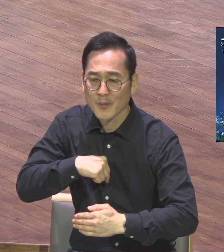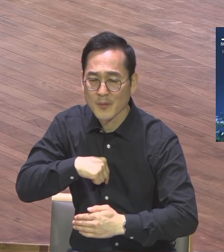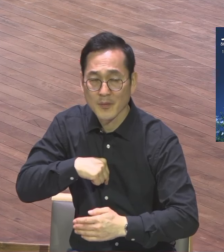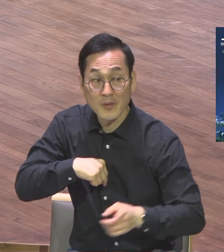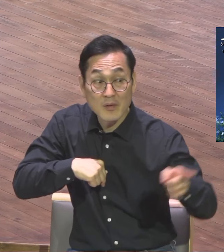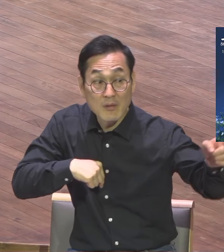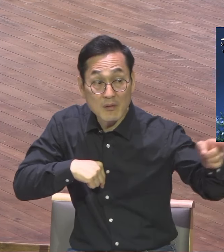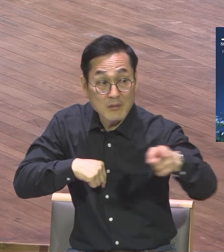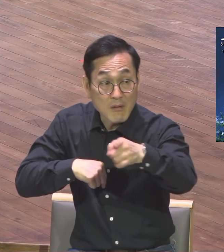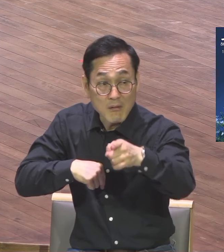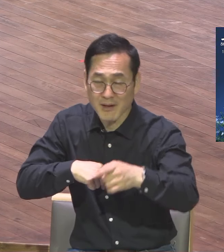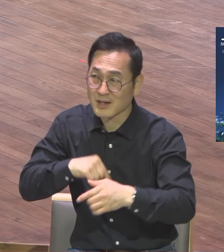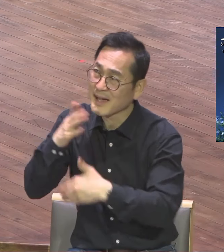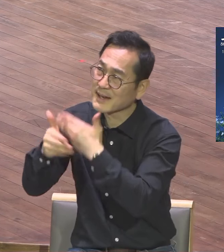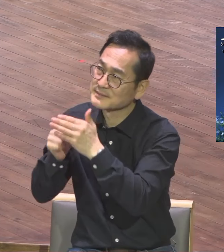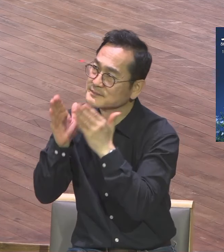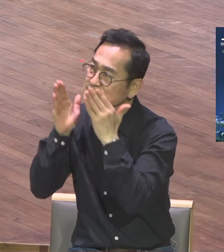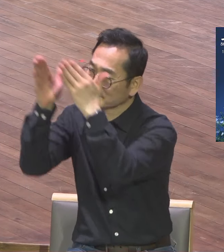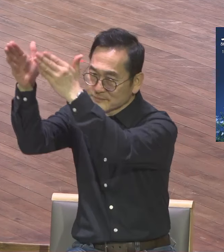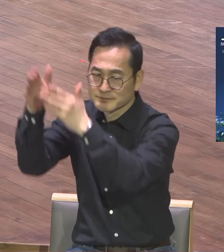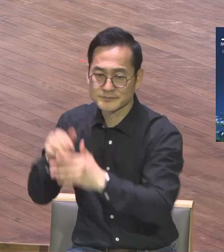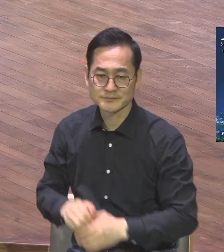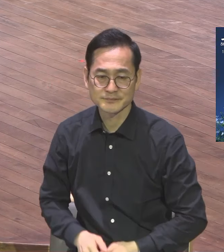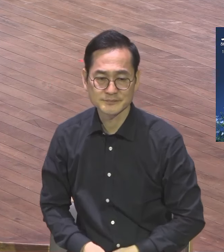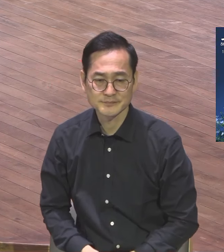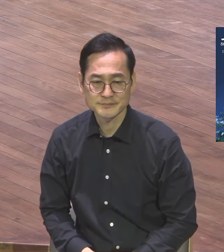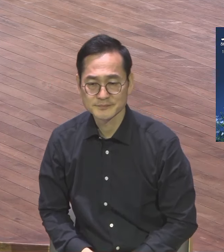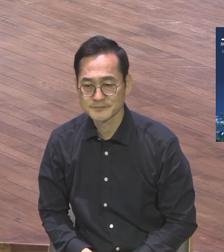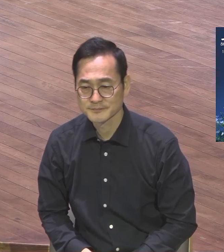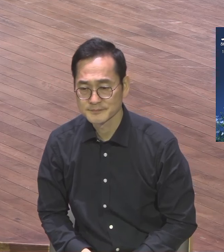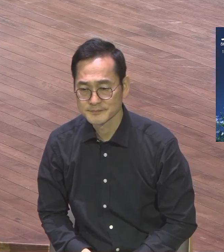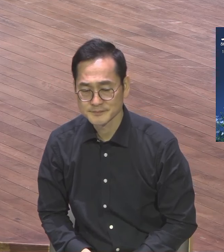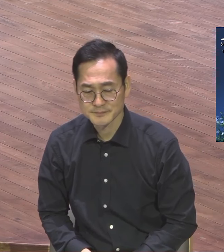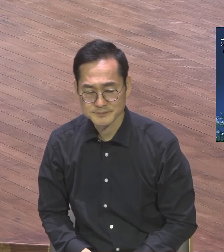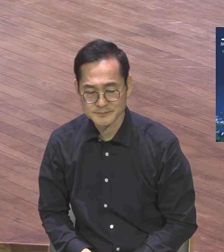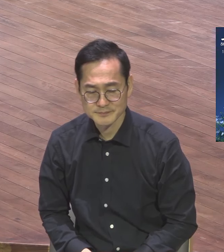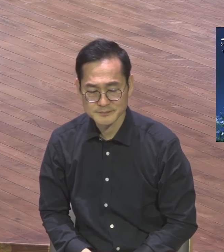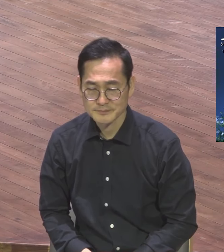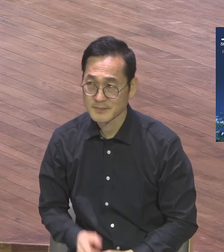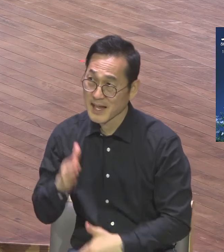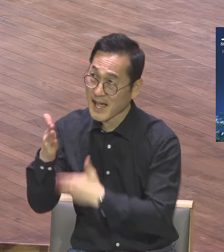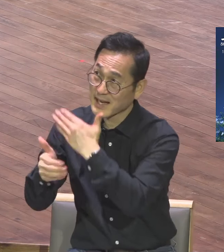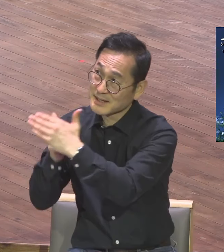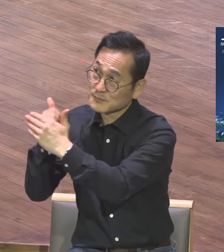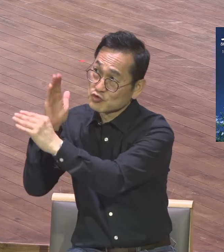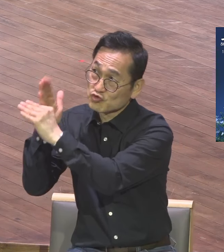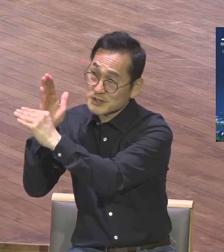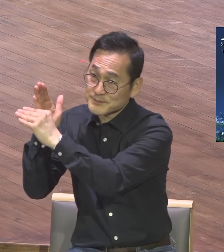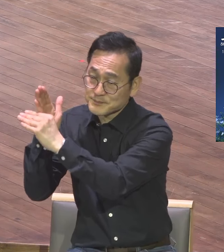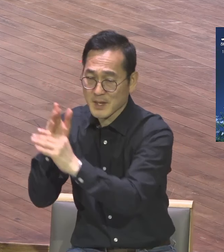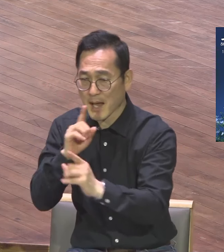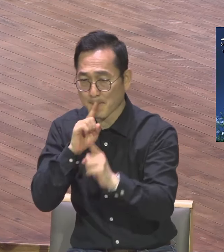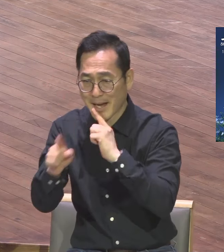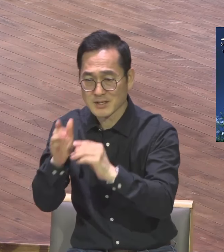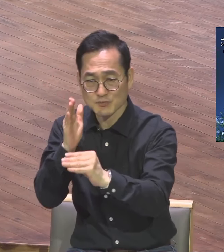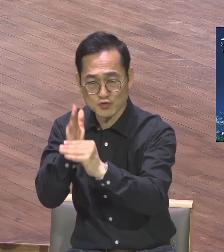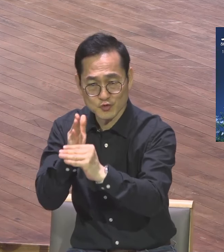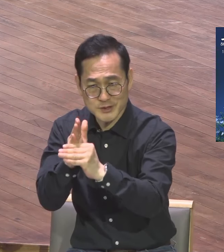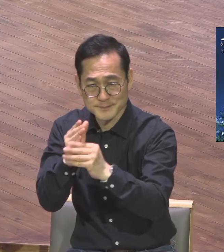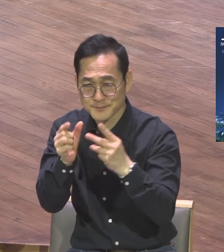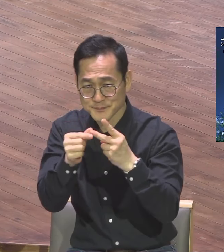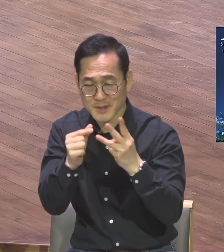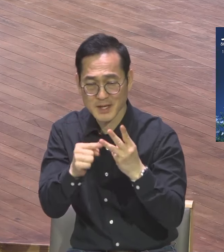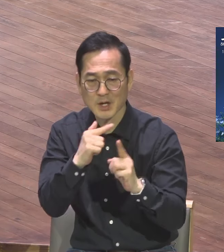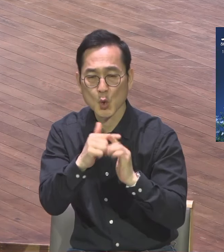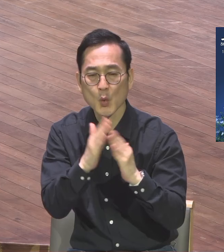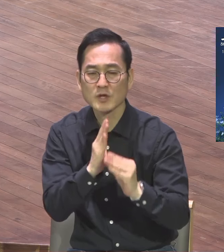영적인 삶에서 가장 중요한 것은 네 가지 중심이 있어야 돼. 첫째는 하나님 중심, 말씀 중심,